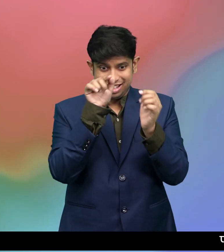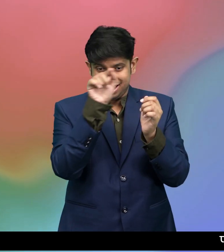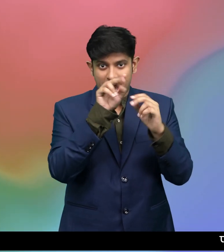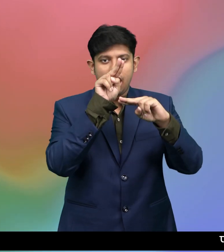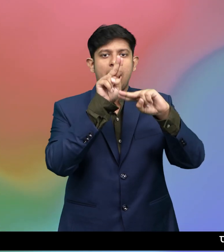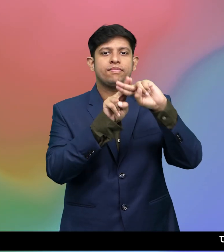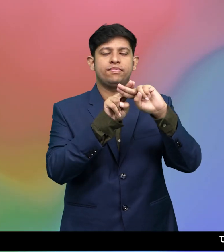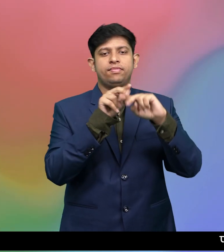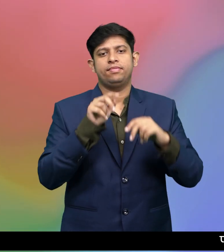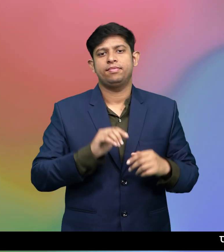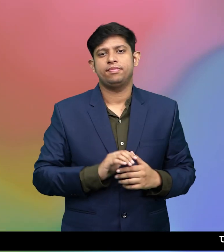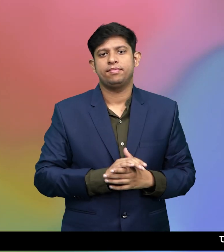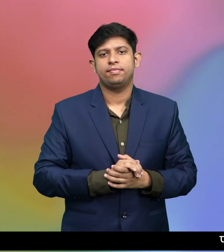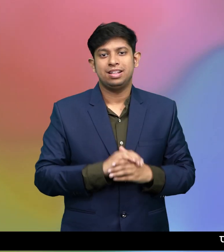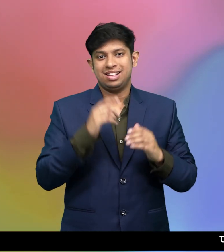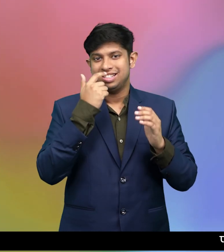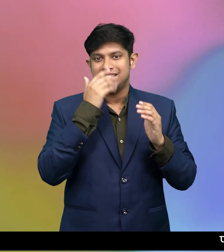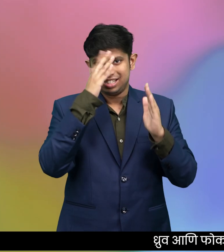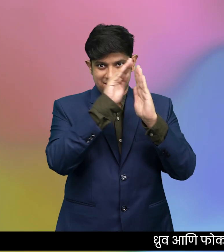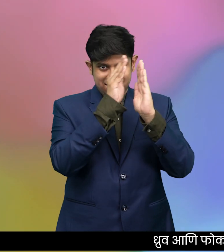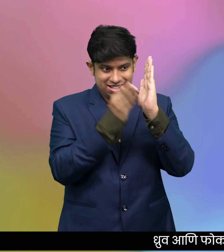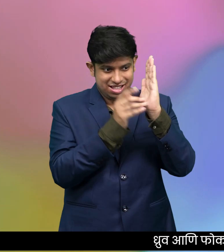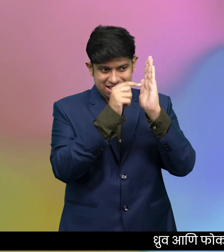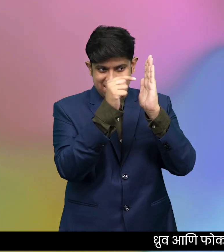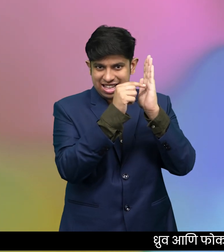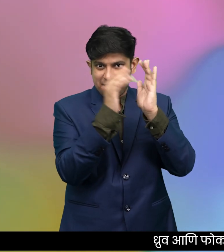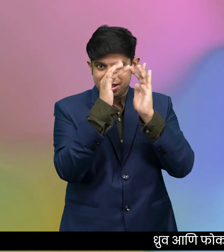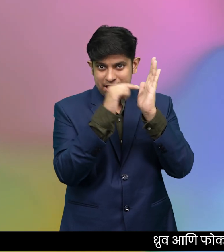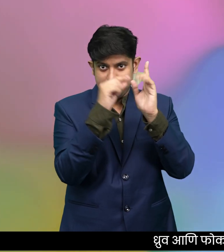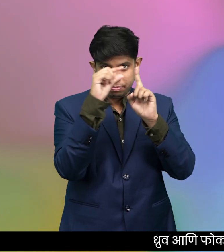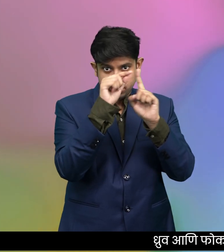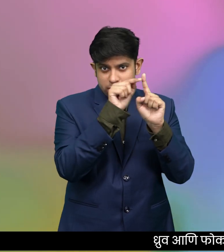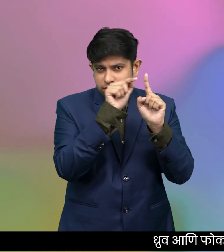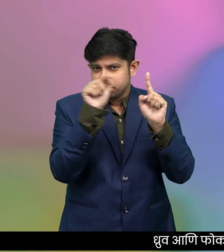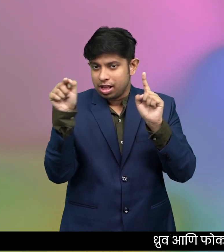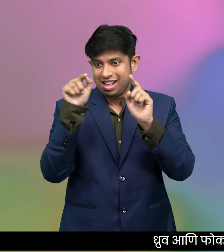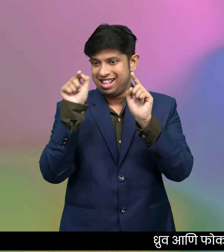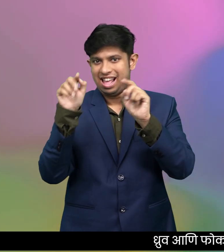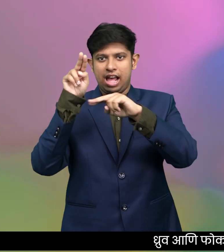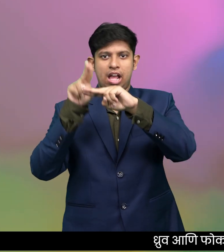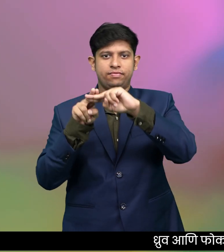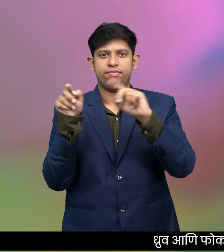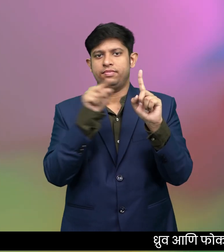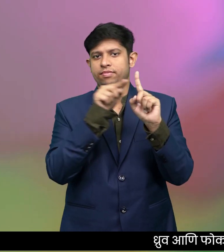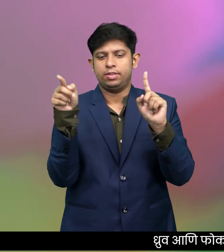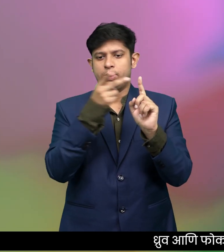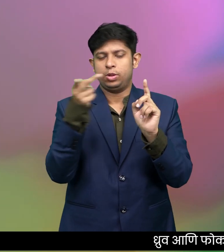At फोकस focus बिंदूवर, point F, between ध्रुव pole आणि फोकसच्या and मध्ये, focus पी आणि P एफ and मध्ये.